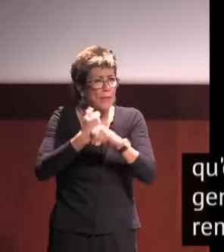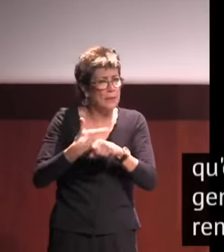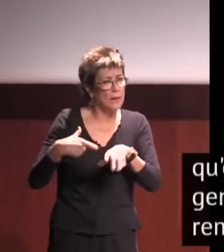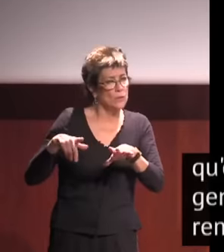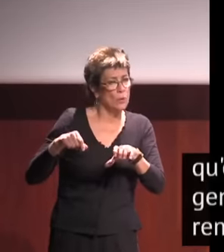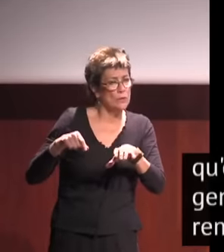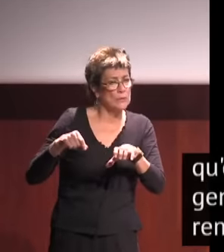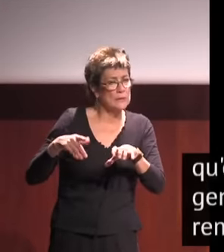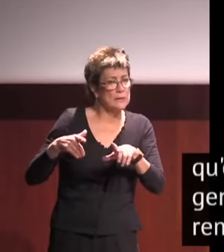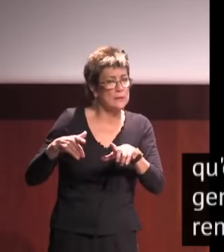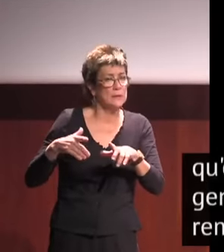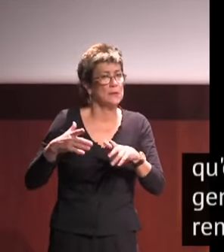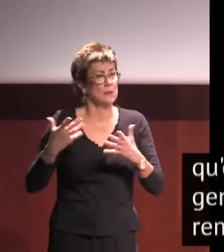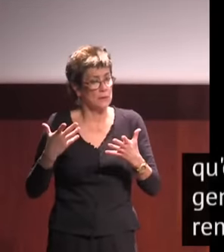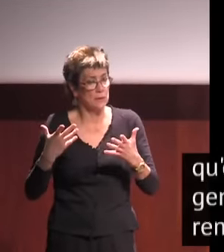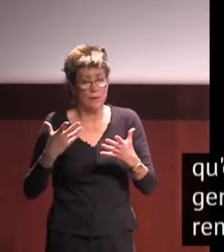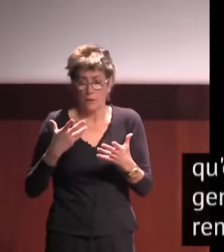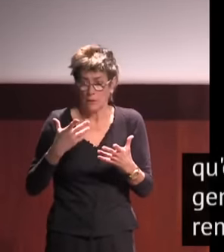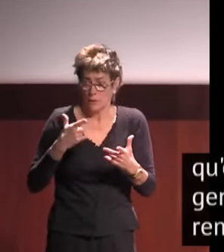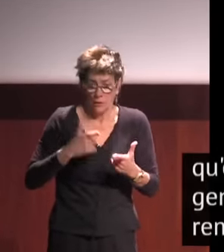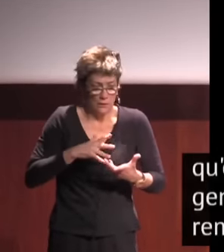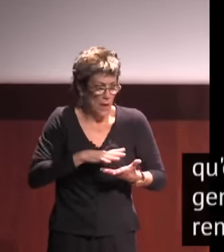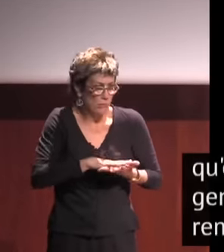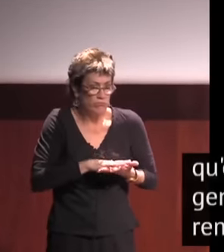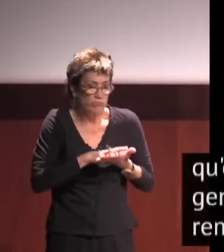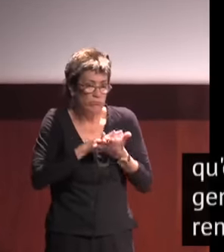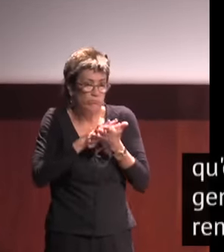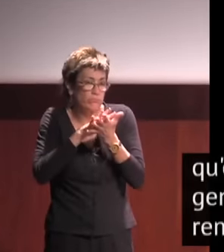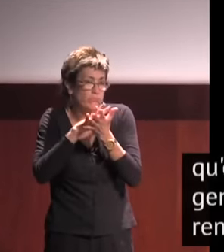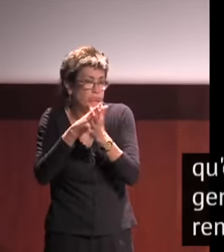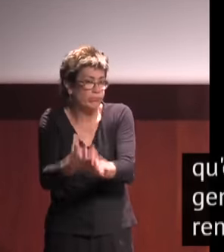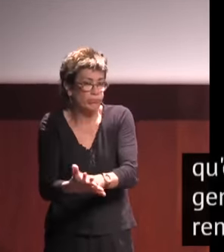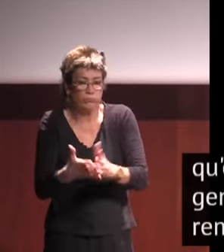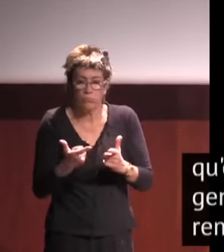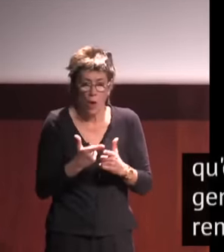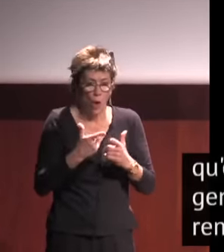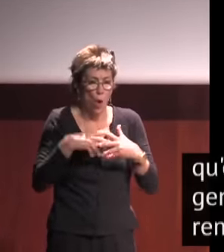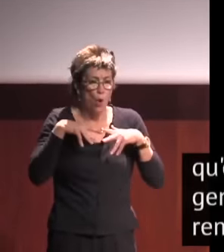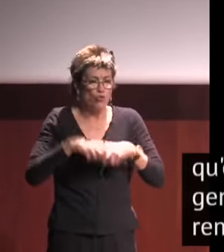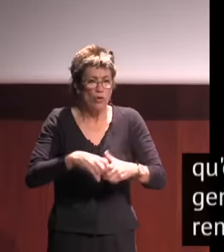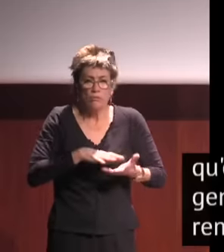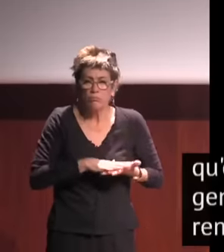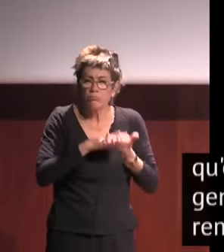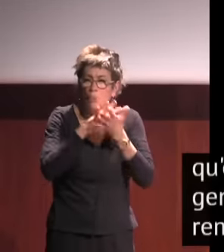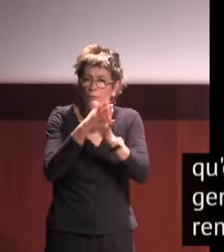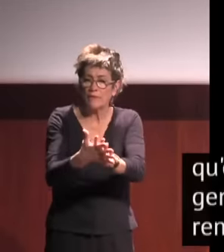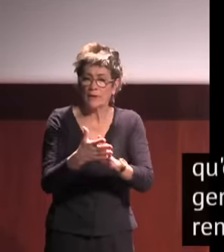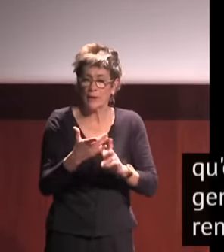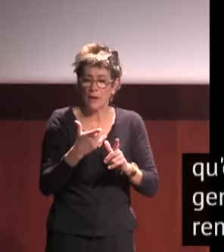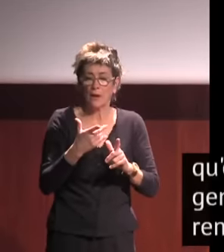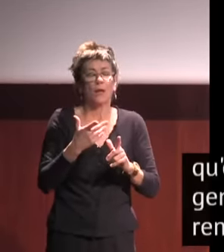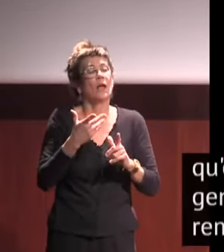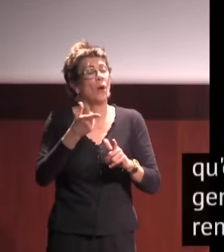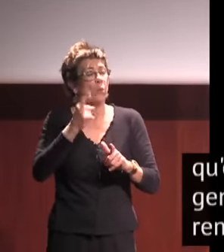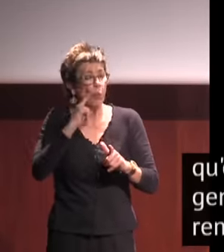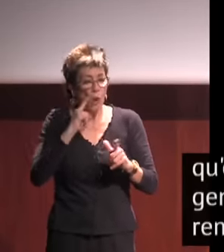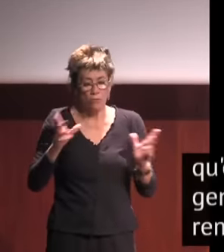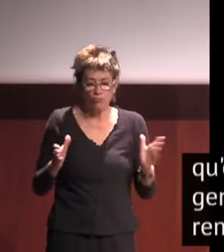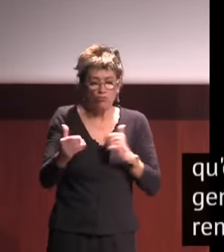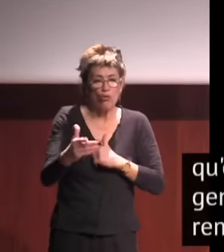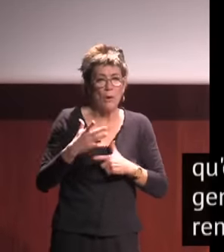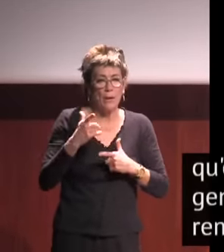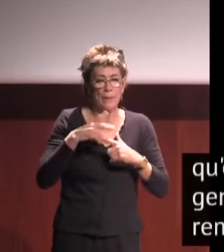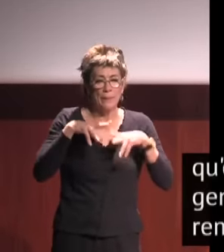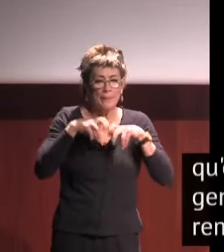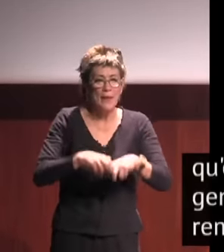Cette mobilisation, elle est intrinsèque au changement paradigmatique que ces recherches ont opéré, puisqu'elles ont permis de déplacer les champs d'études d'un